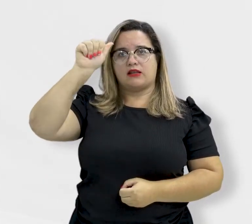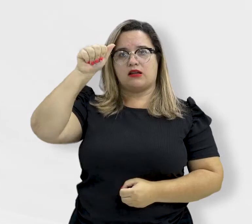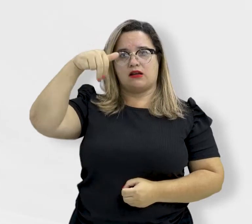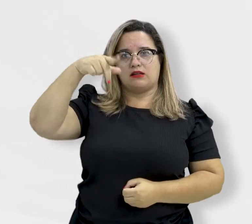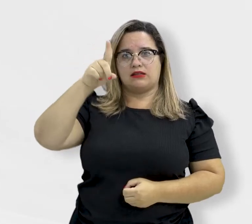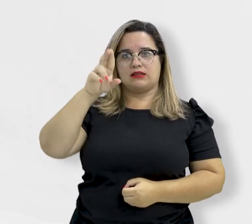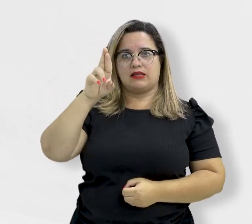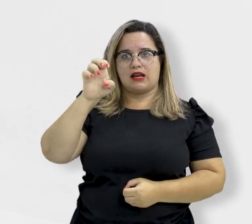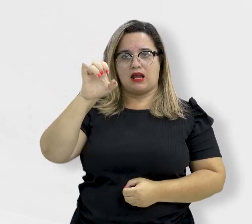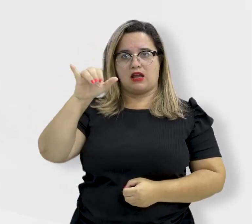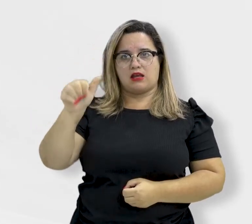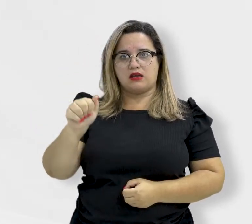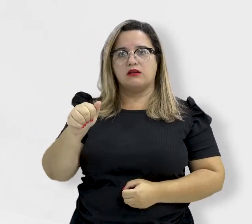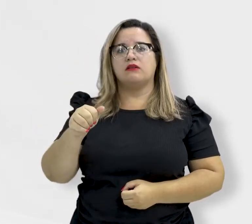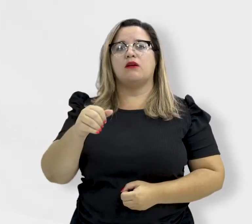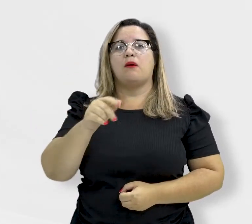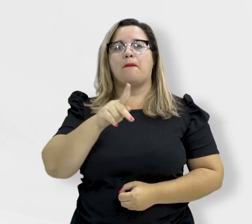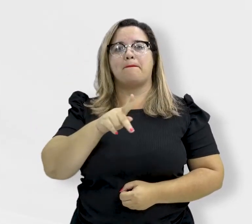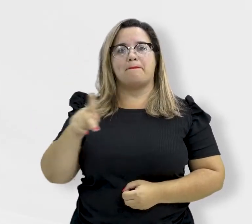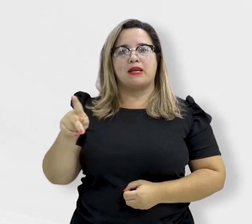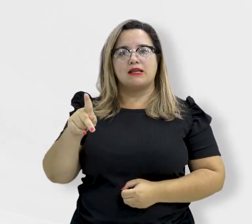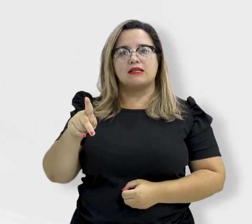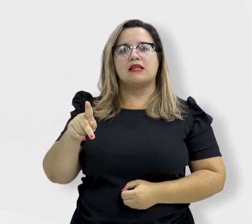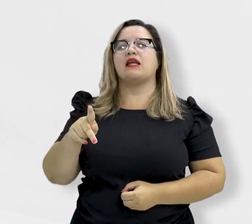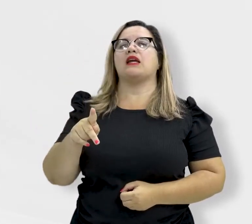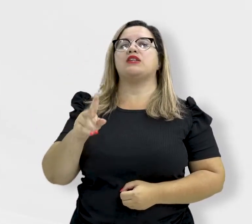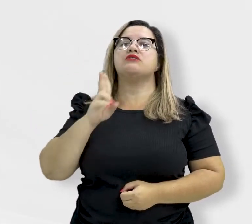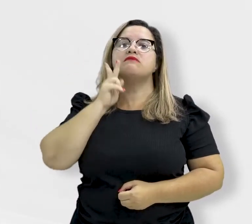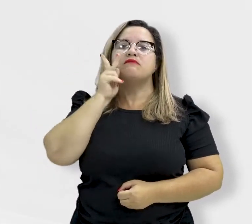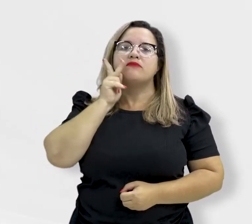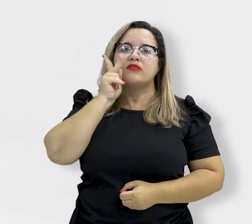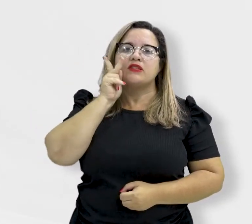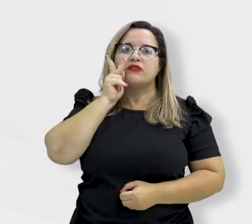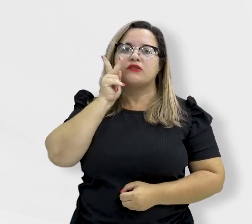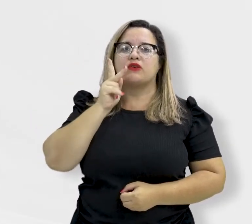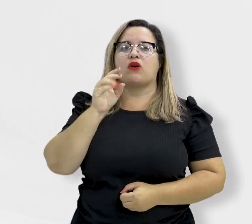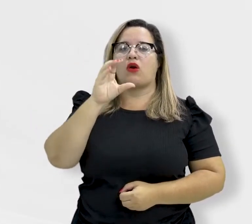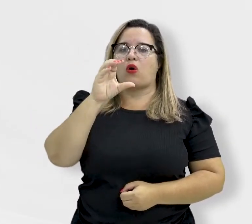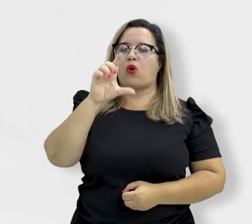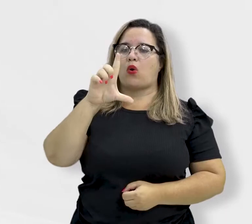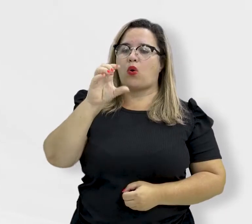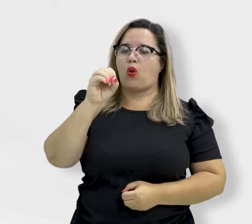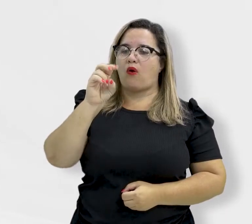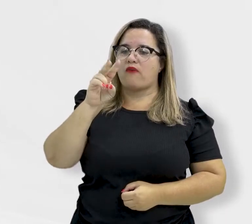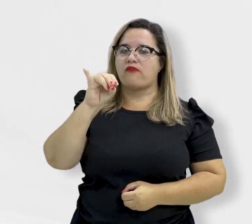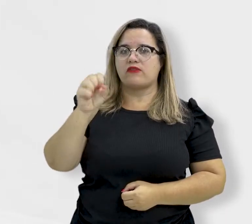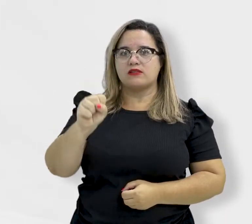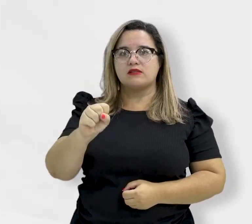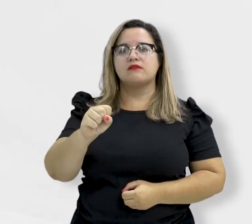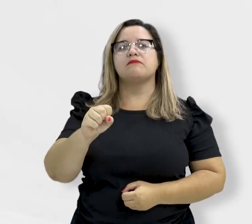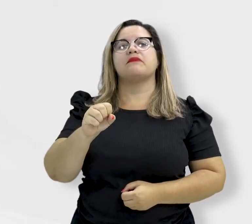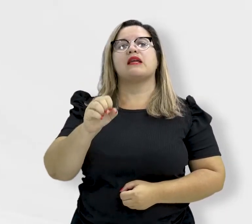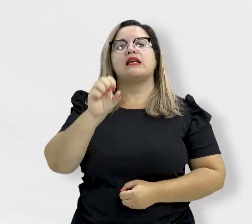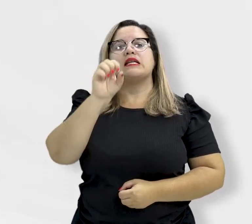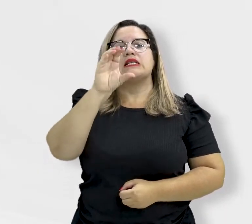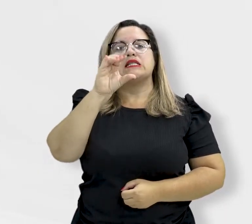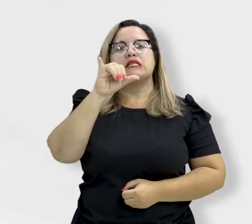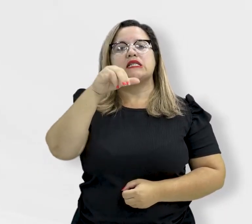presidente da Câmara de Vereadores, vereador Clóvis Pereira, a promotora Cíntia Quaglio Gregório Antunes, vereadores